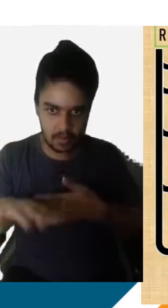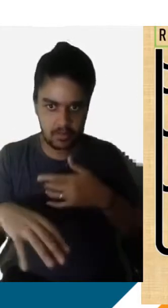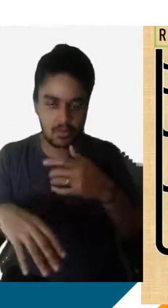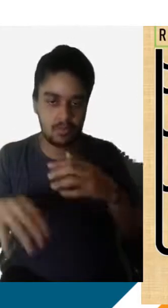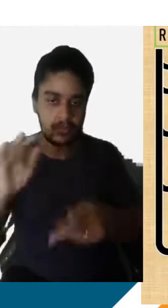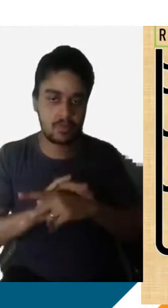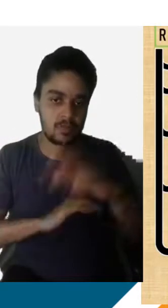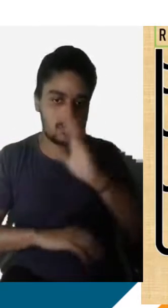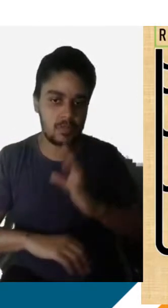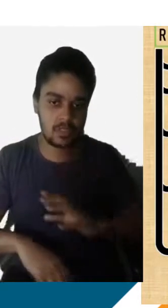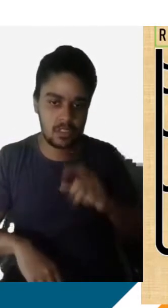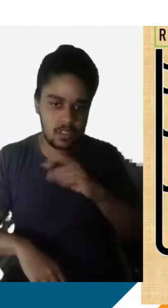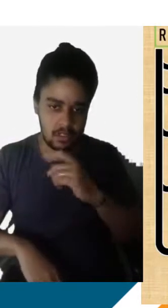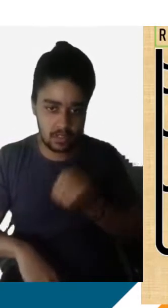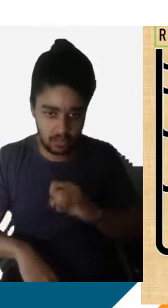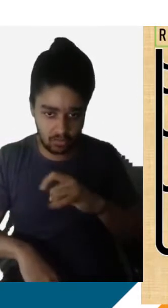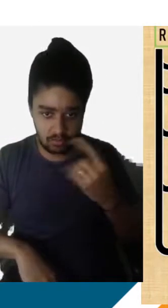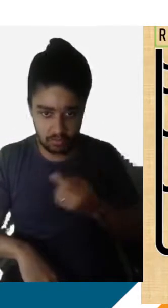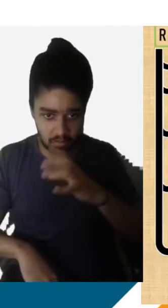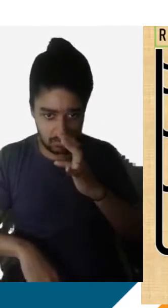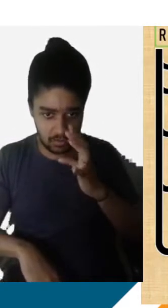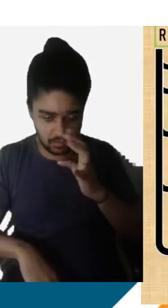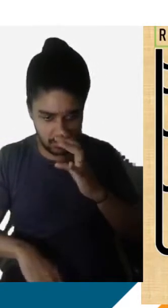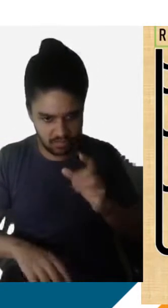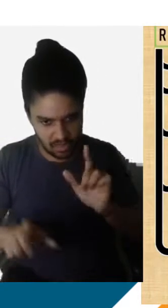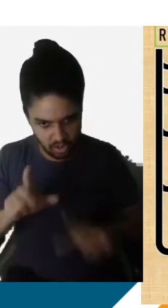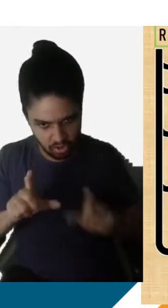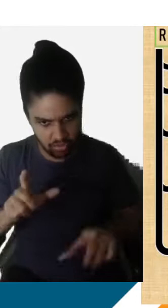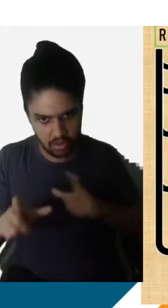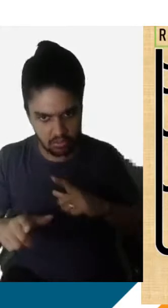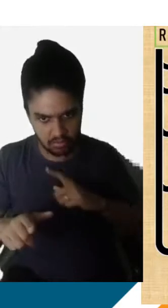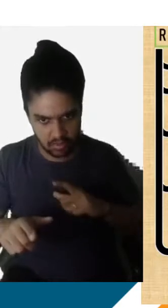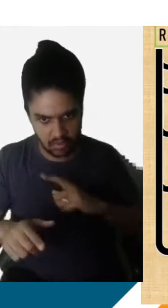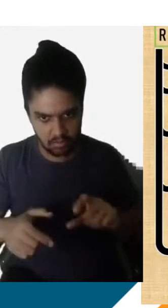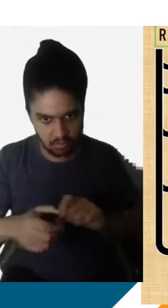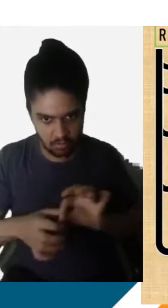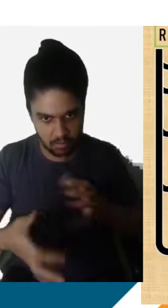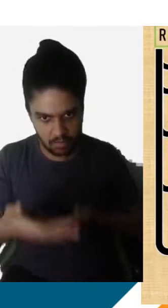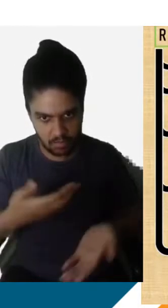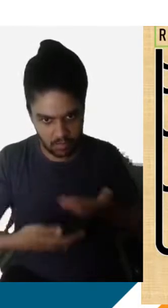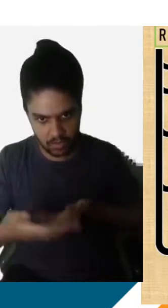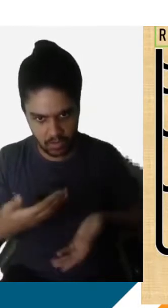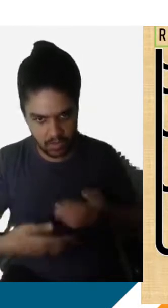aqui de altimetria do Brasil, que se a gente observa a legenda, a gente vai ver a relação